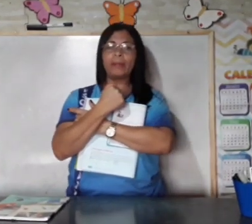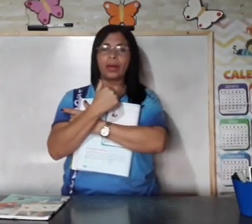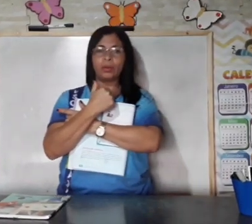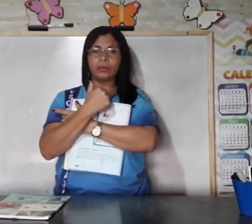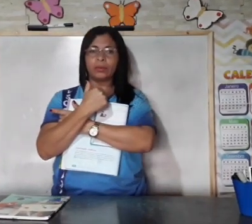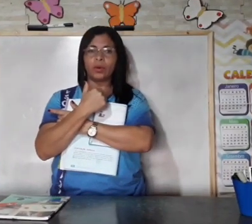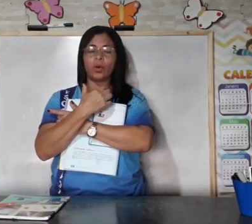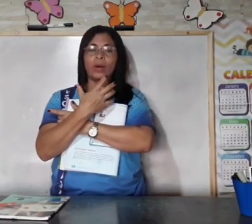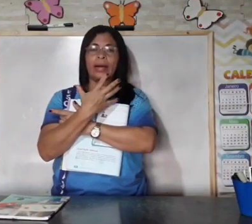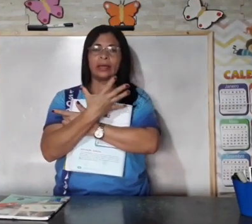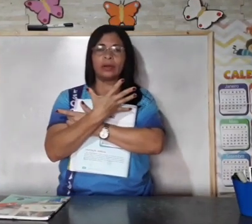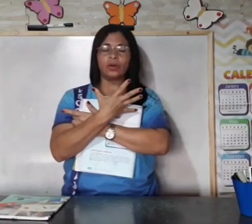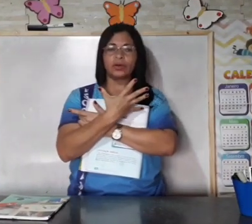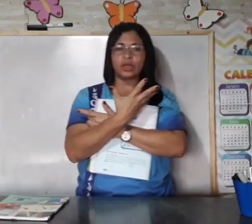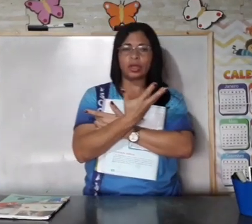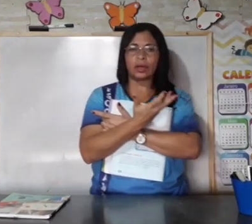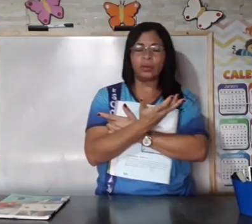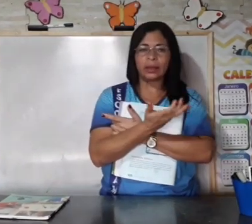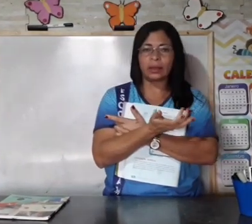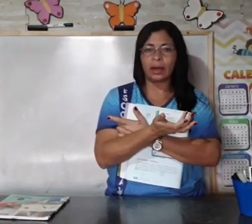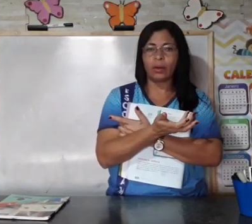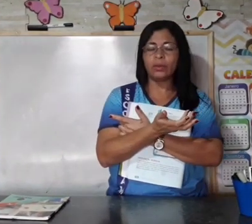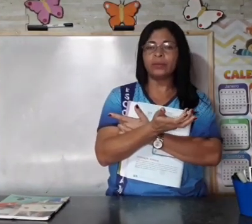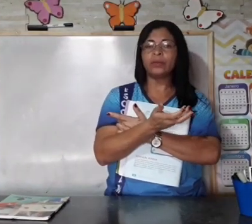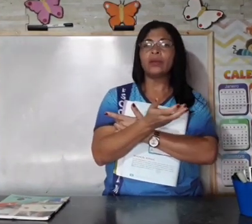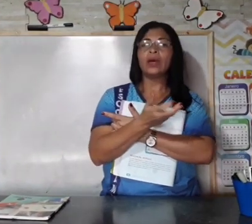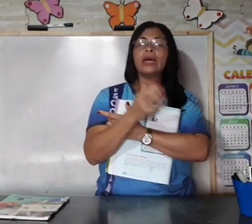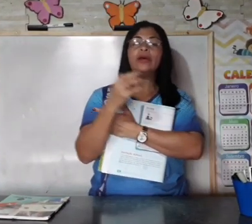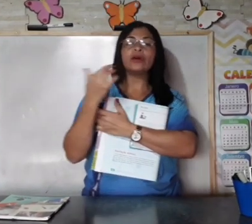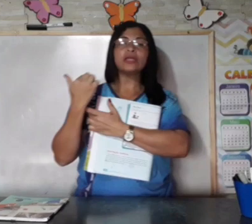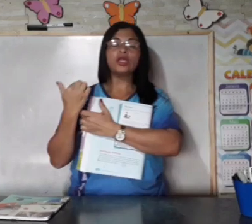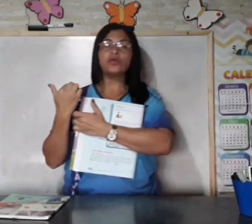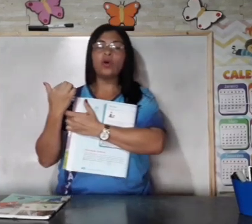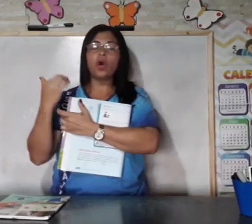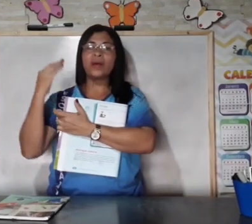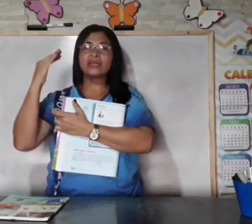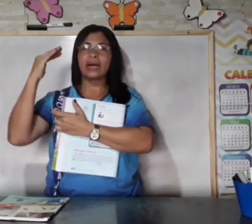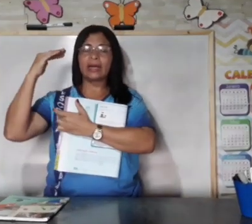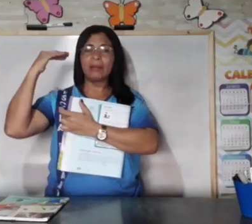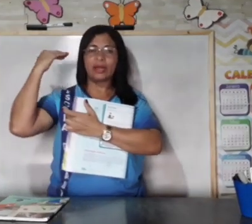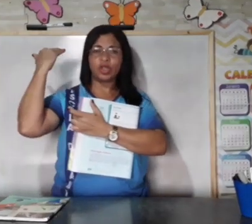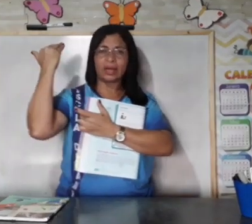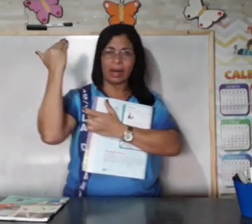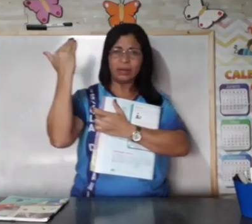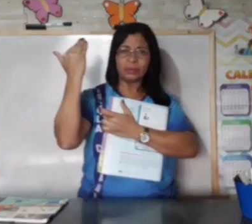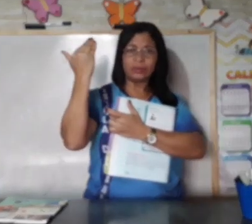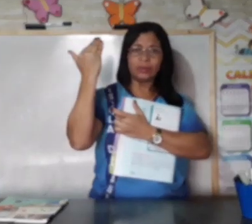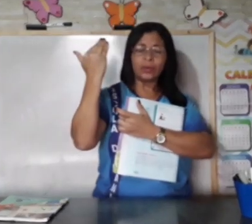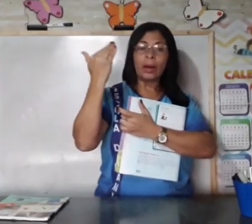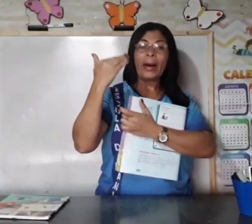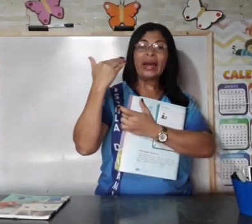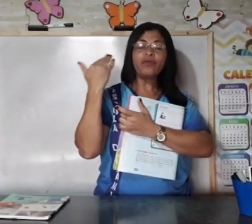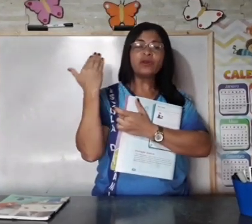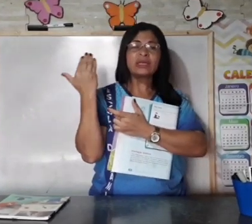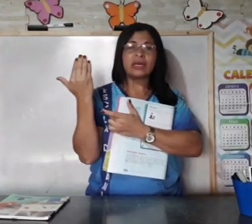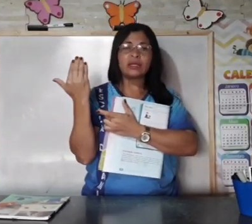papel ou um caderno que vocês tenham, um material. E vocês vão começar a imaginar para vocês o que